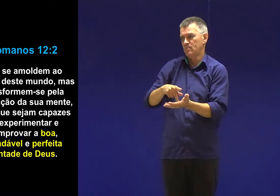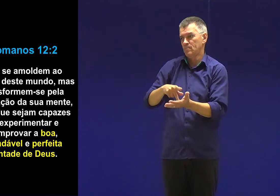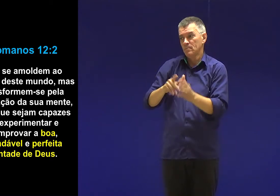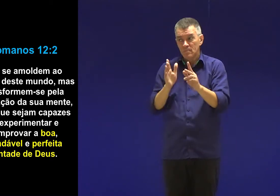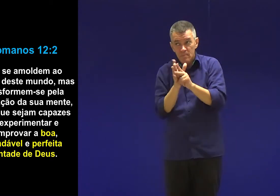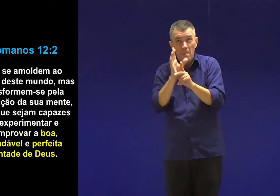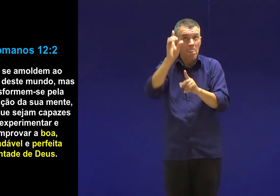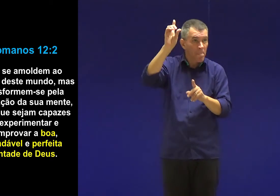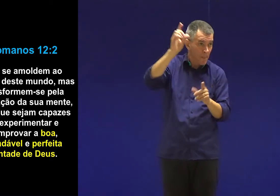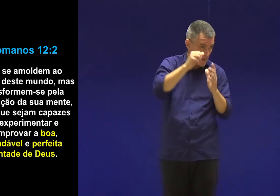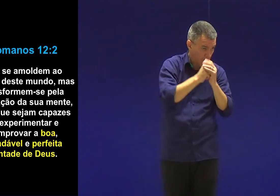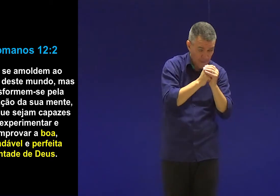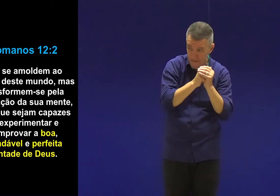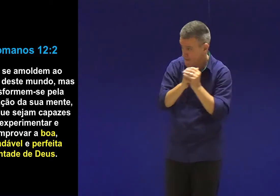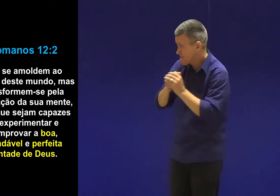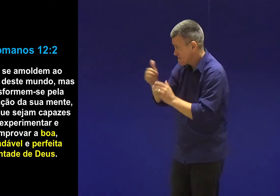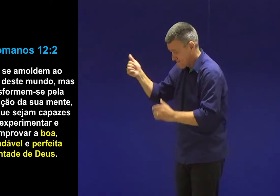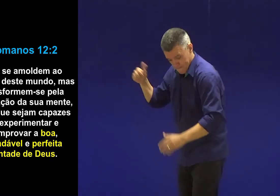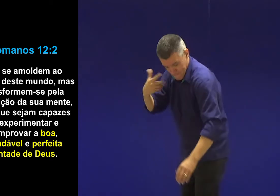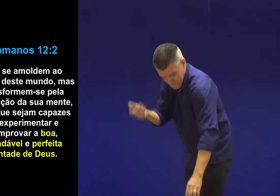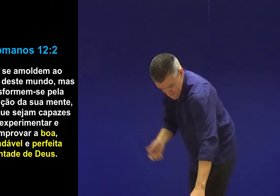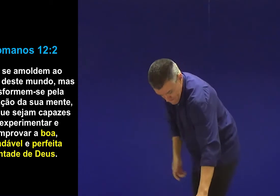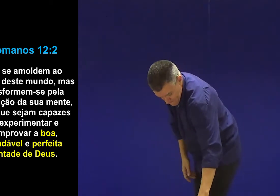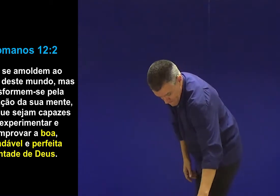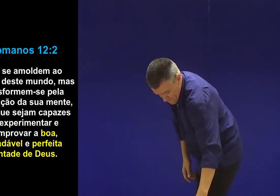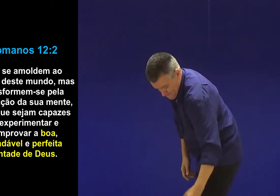você realmente é filho de Deus. Amém?